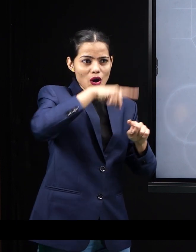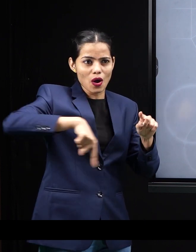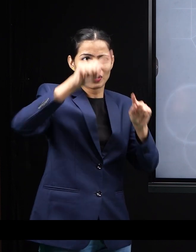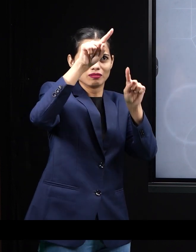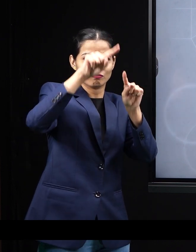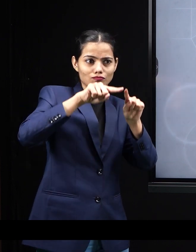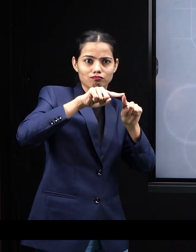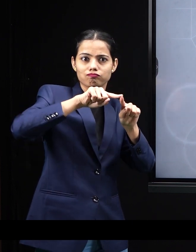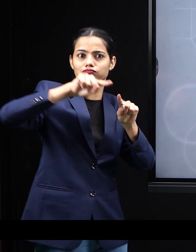ಸ್ವರಮೇಳ,